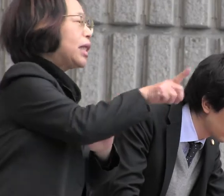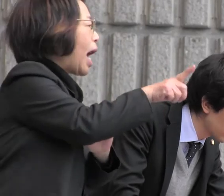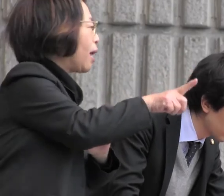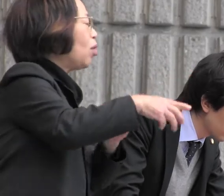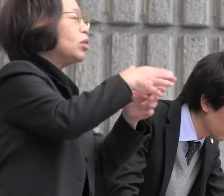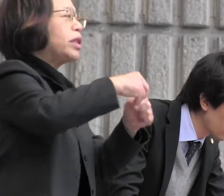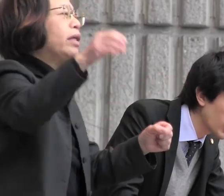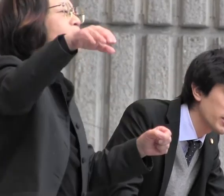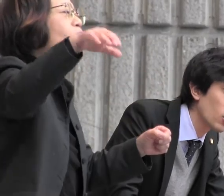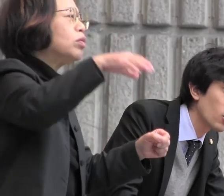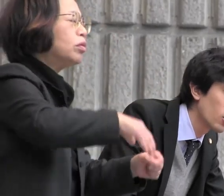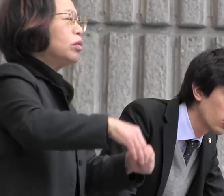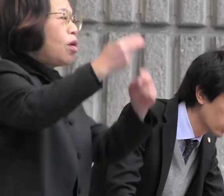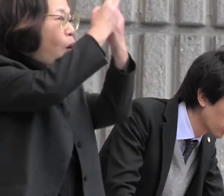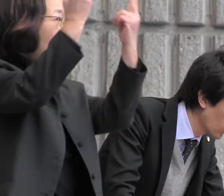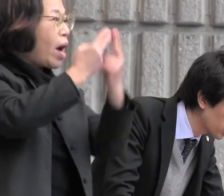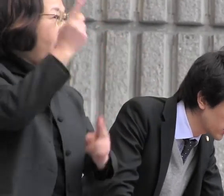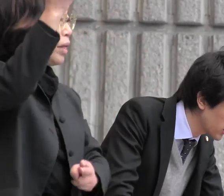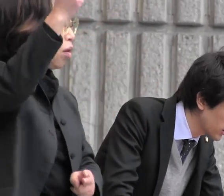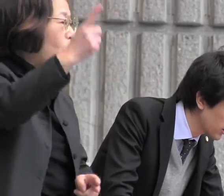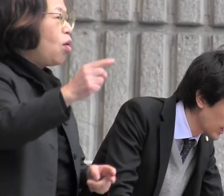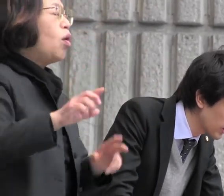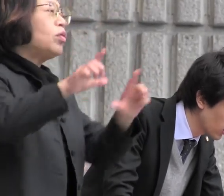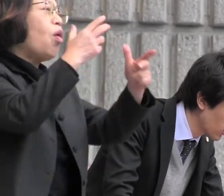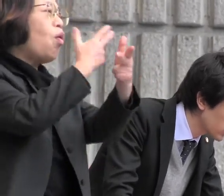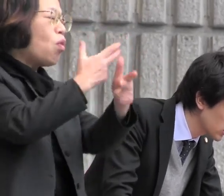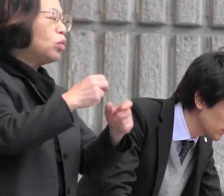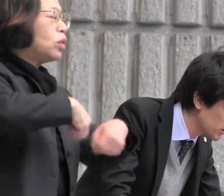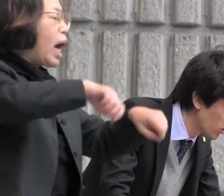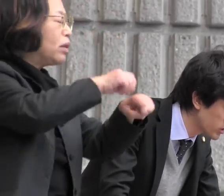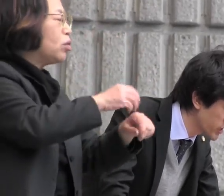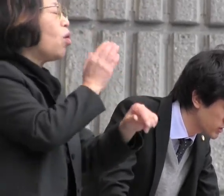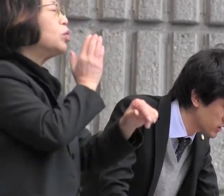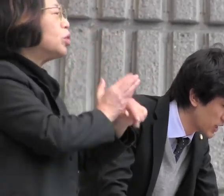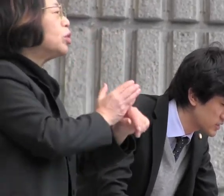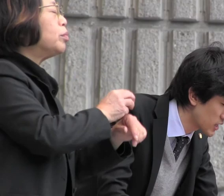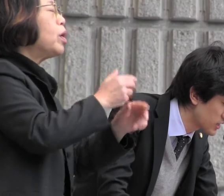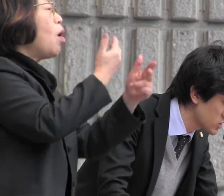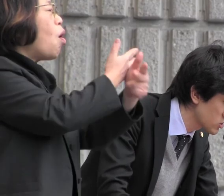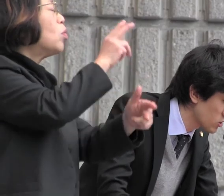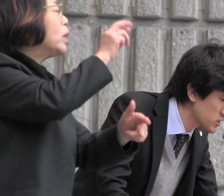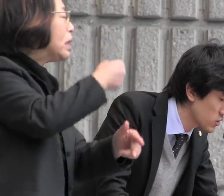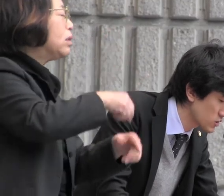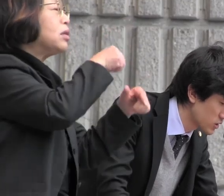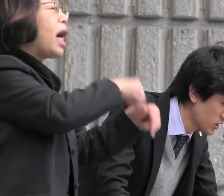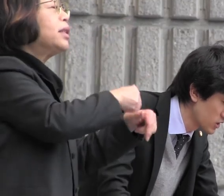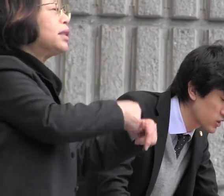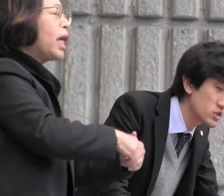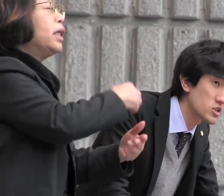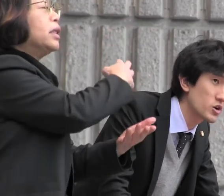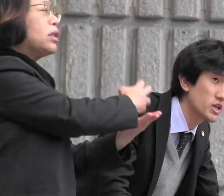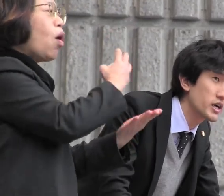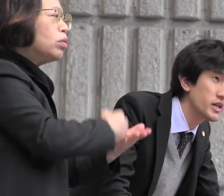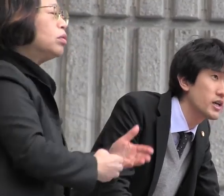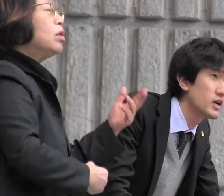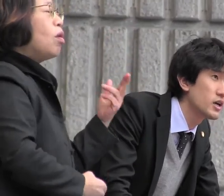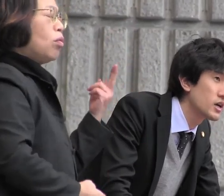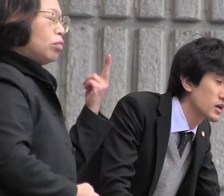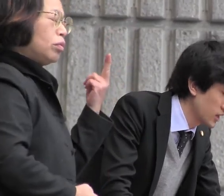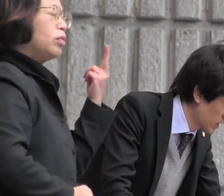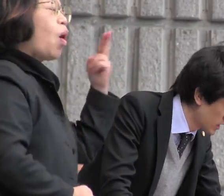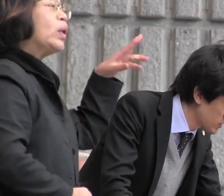国、北海道、東北、関東、中部、北陸、関西、中国、四国、九州、沖縄